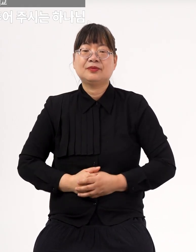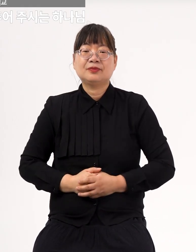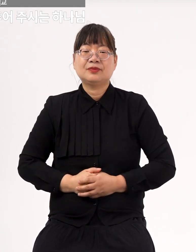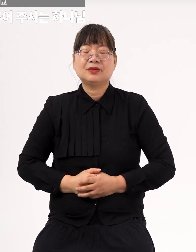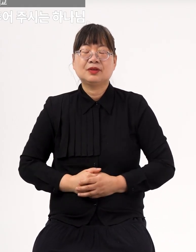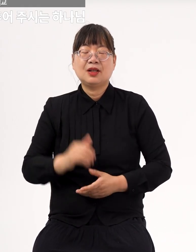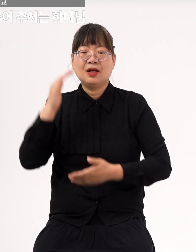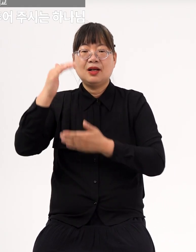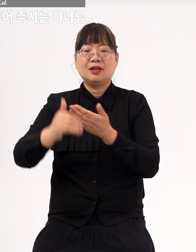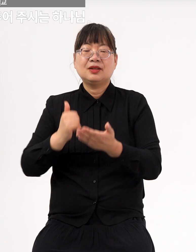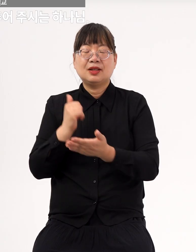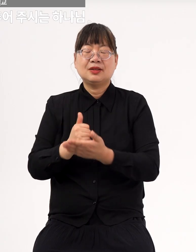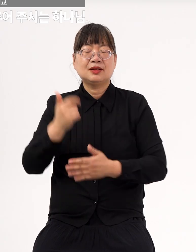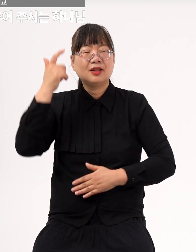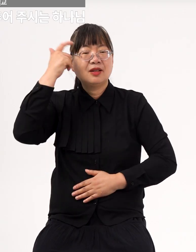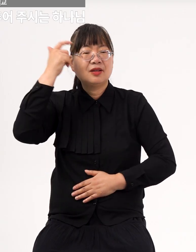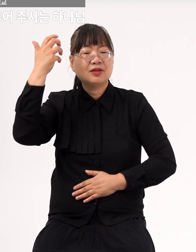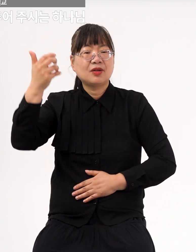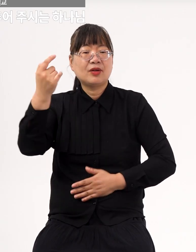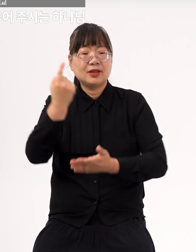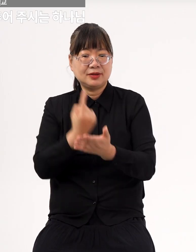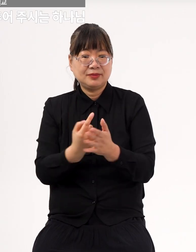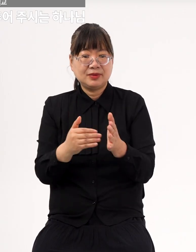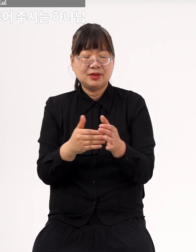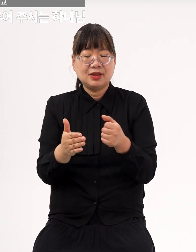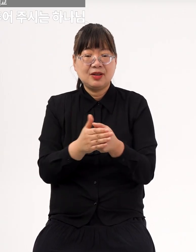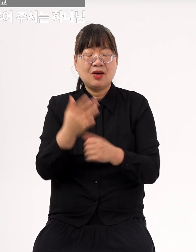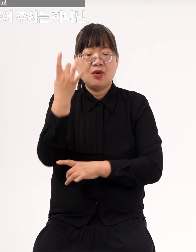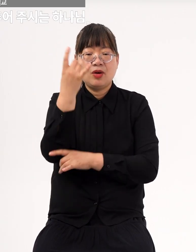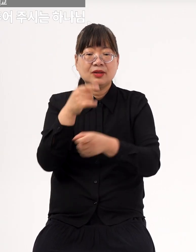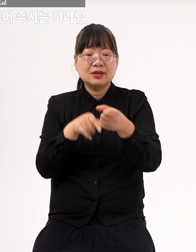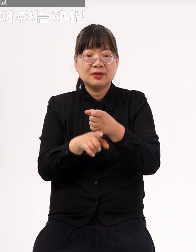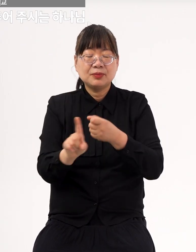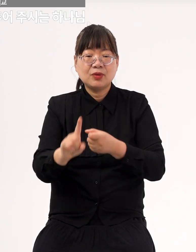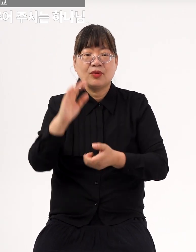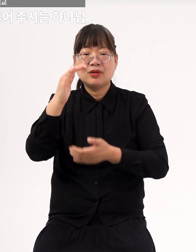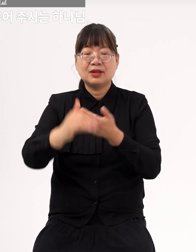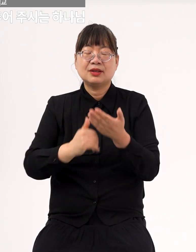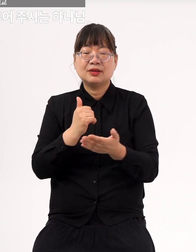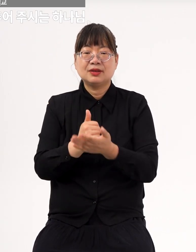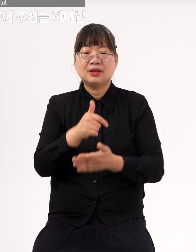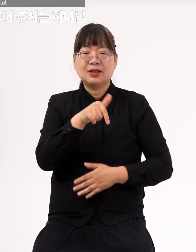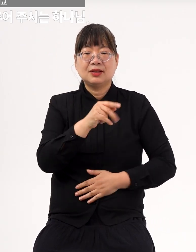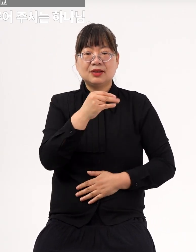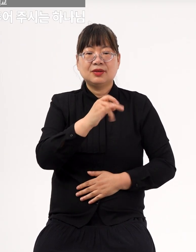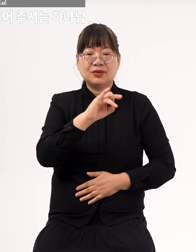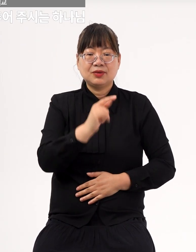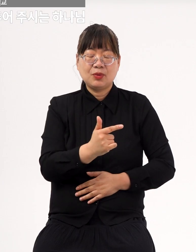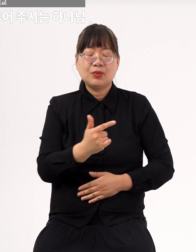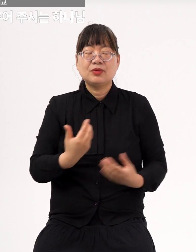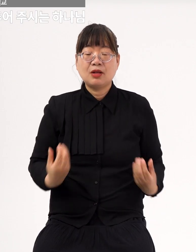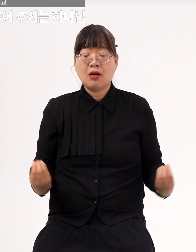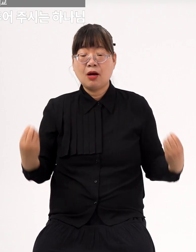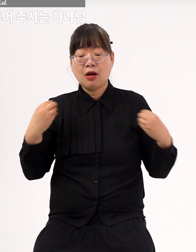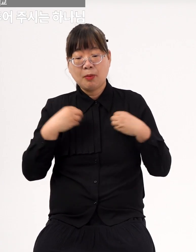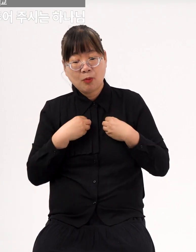아니, 하나님의 영이 임해서 원뜻은 하나님이 기드온을 입으셨다면